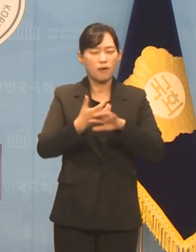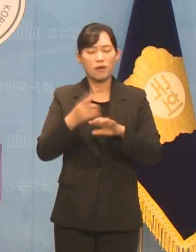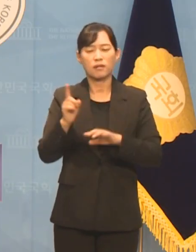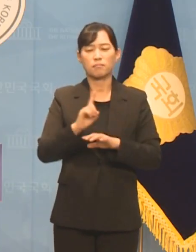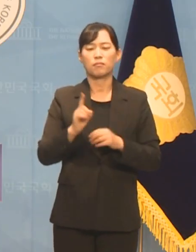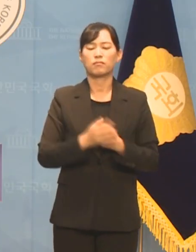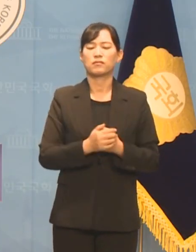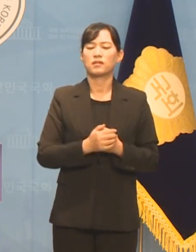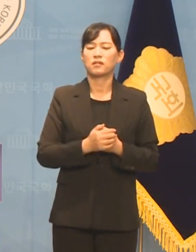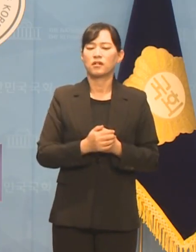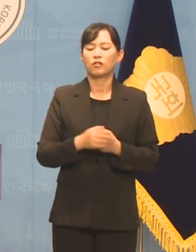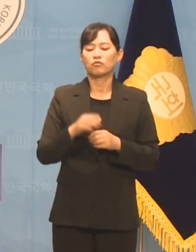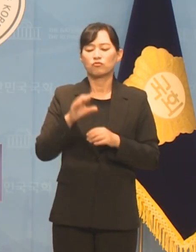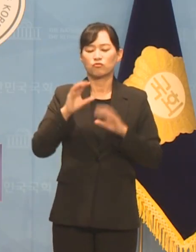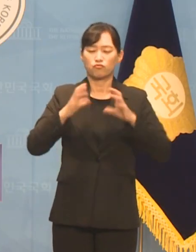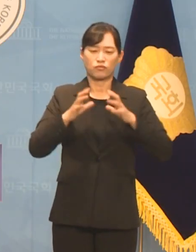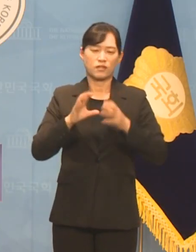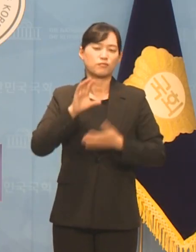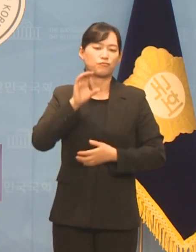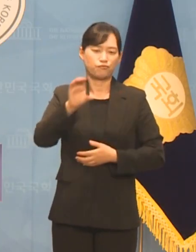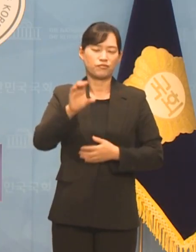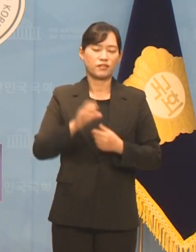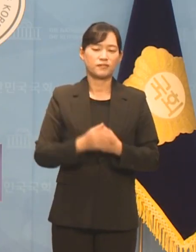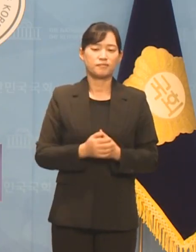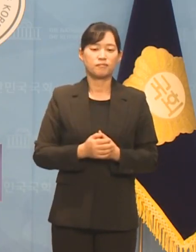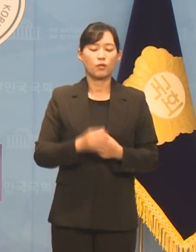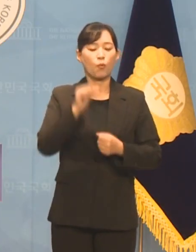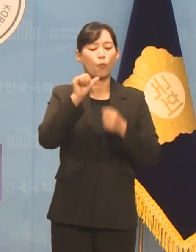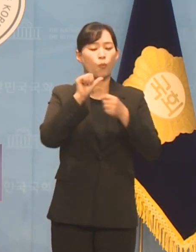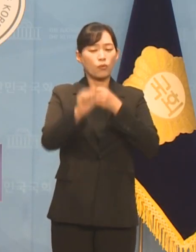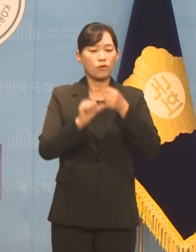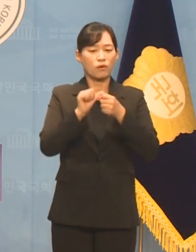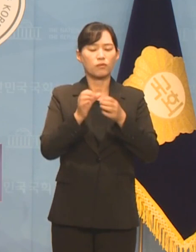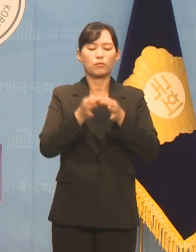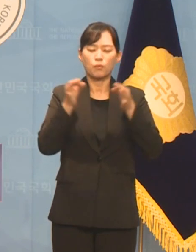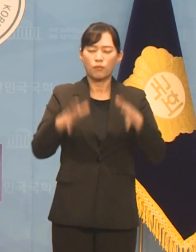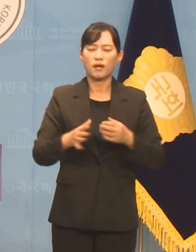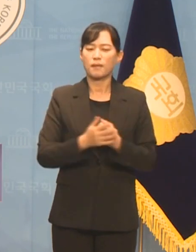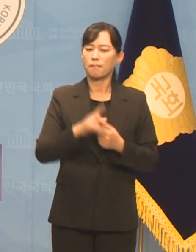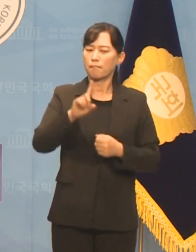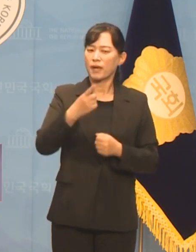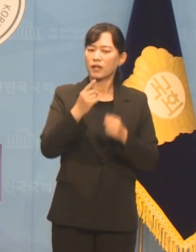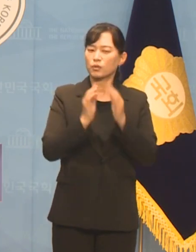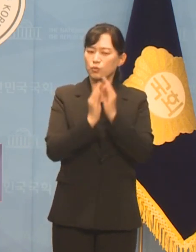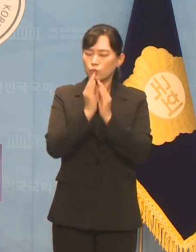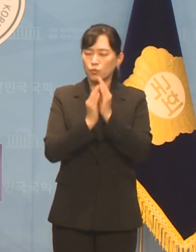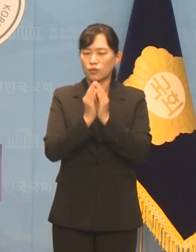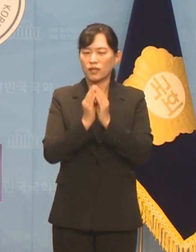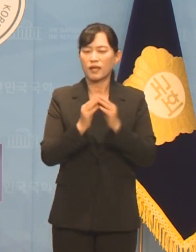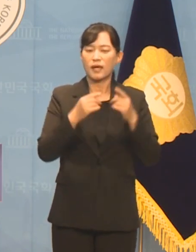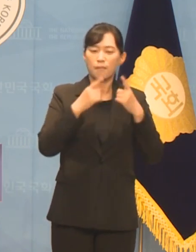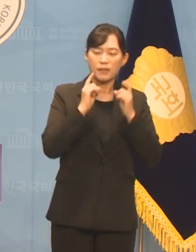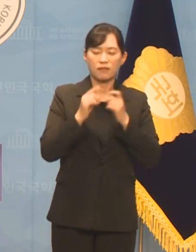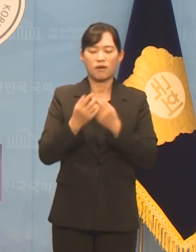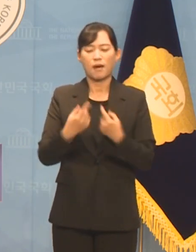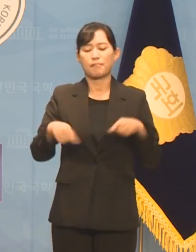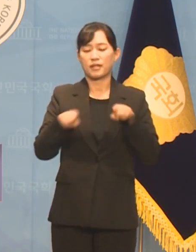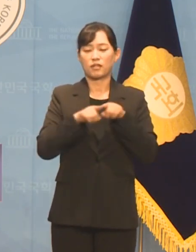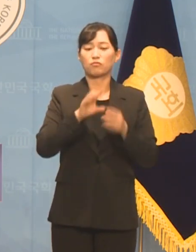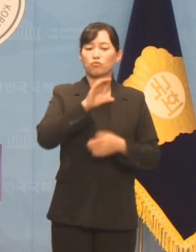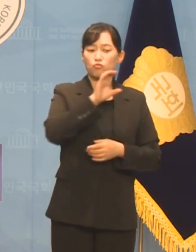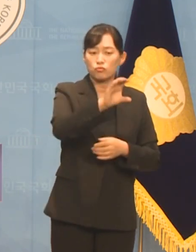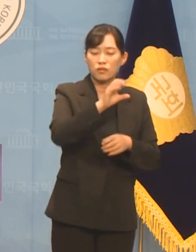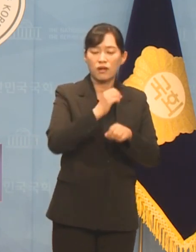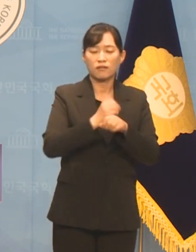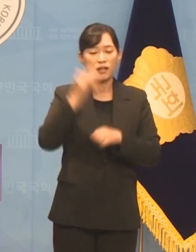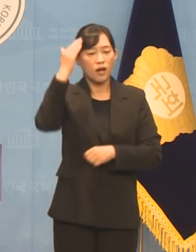전략적 국가투자의 핵심 분야입니다. 향후 5년간 총 100조 원 규모 민관 공동투자로